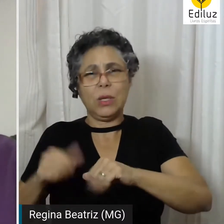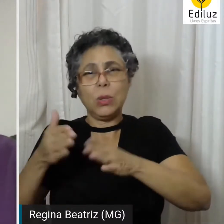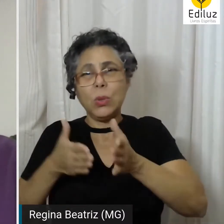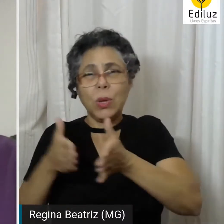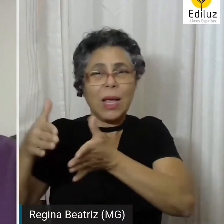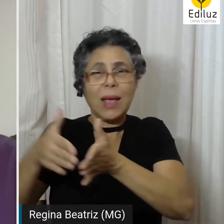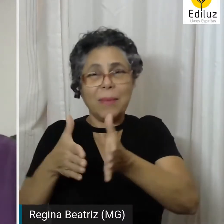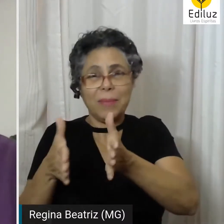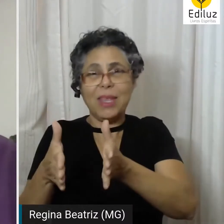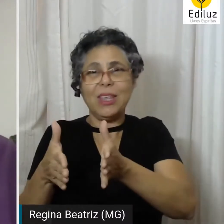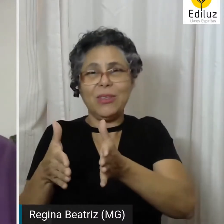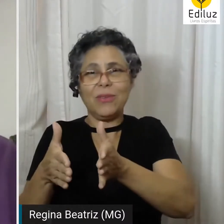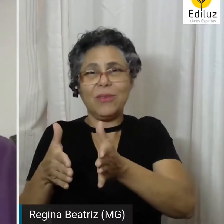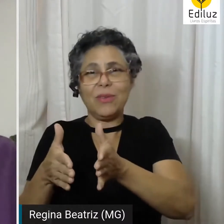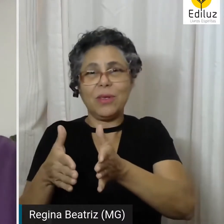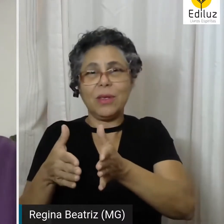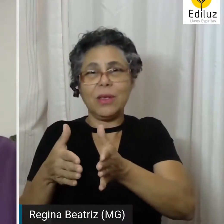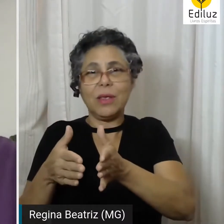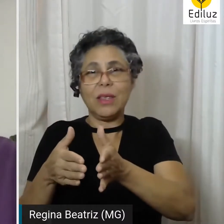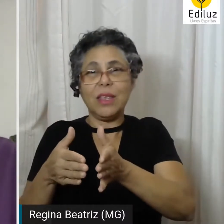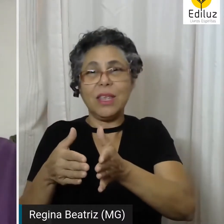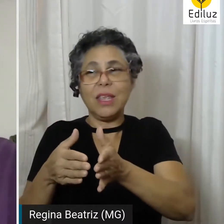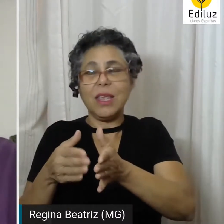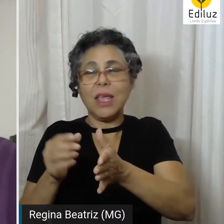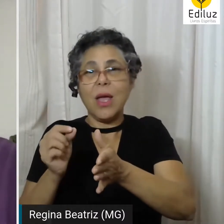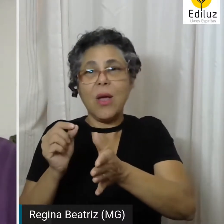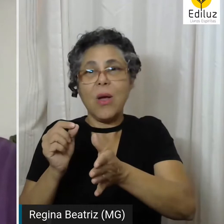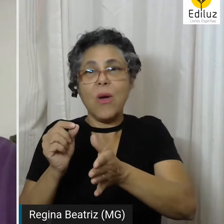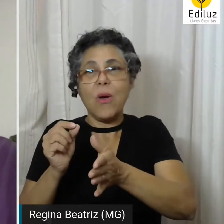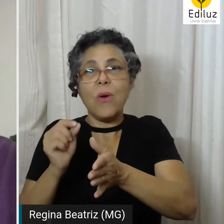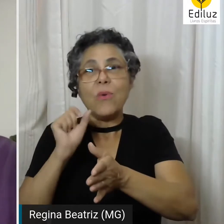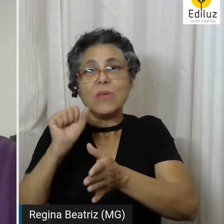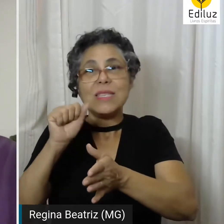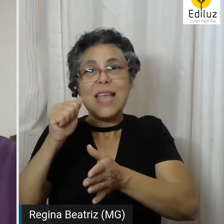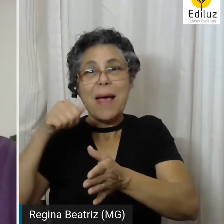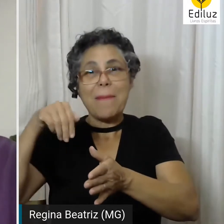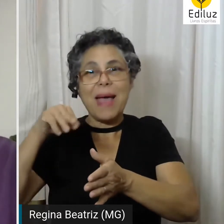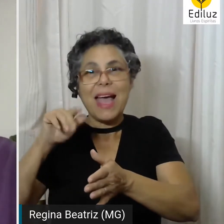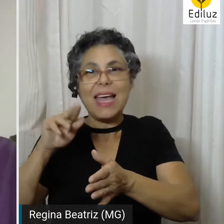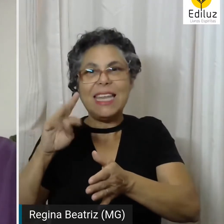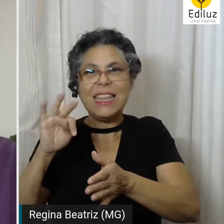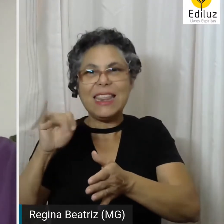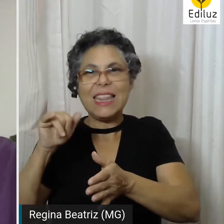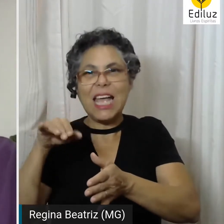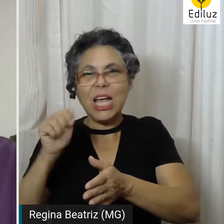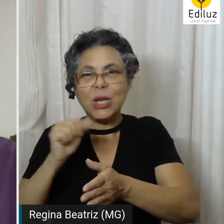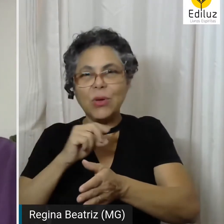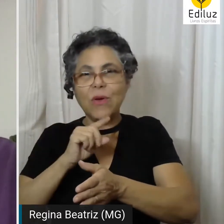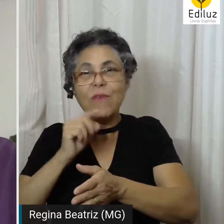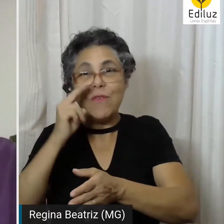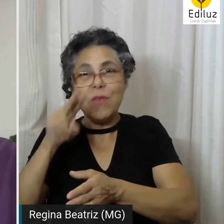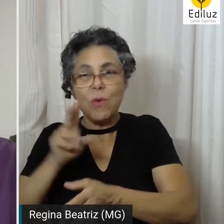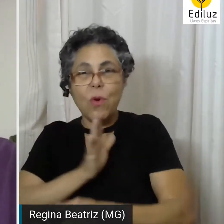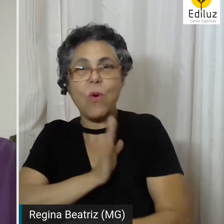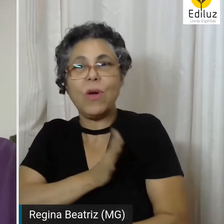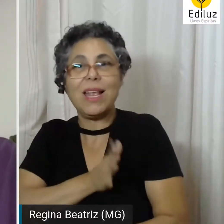foi visto pelo coração do samaritano, é aquele que está diante de